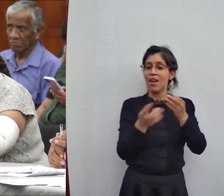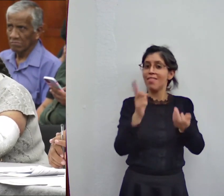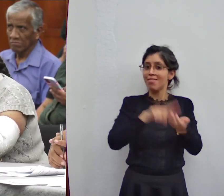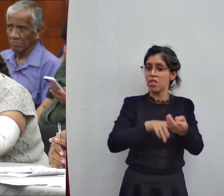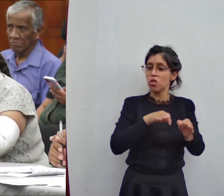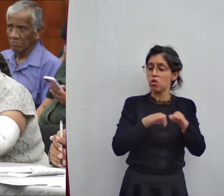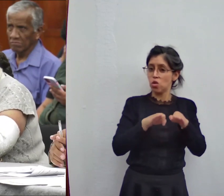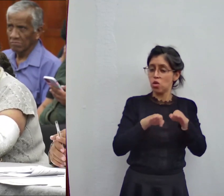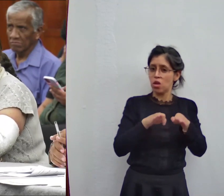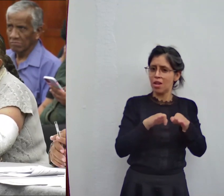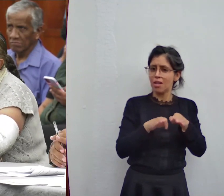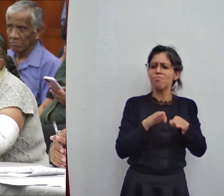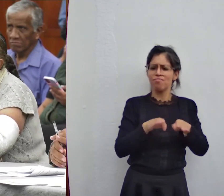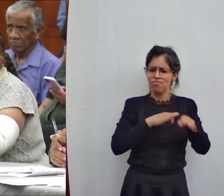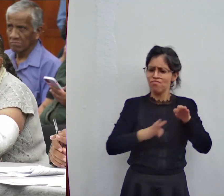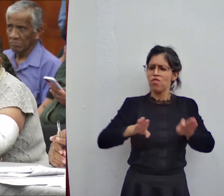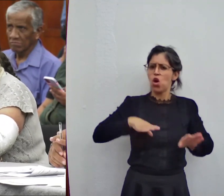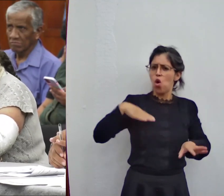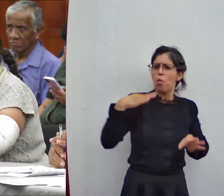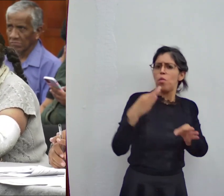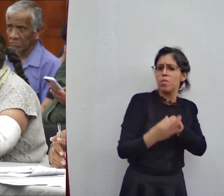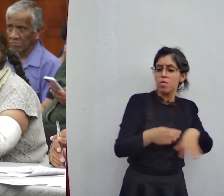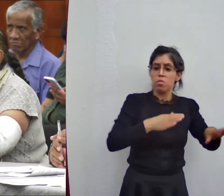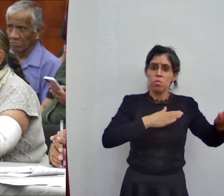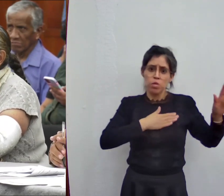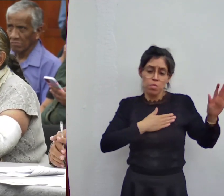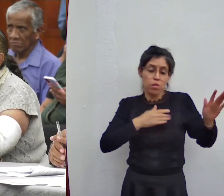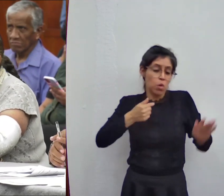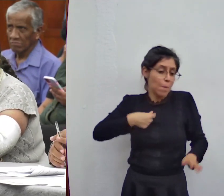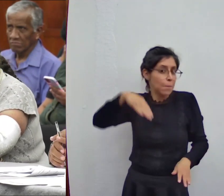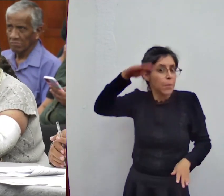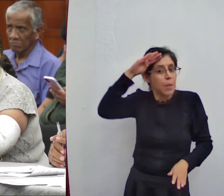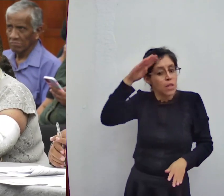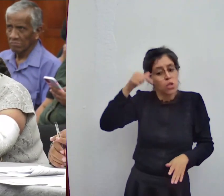ganarse un sueldo. Yo